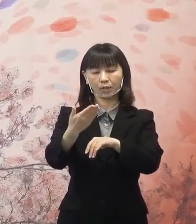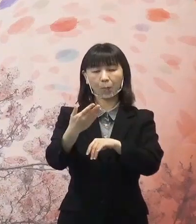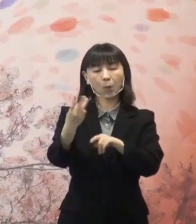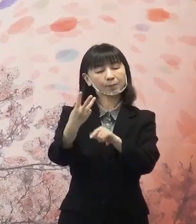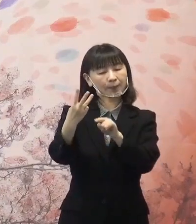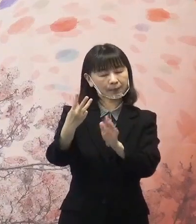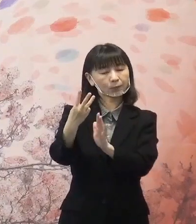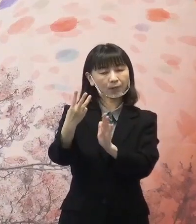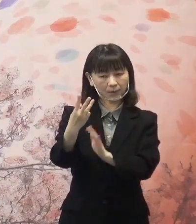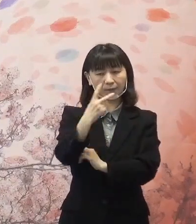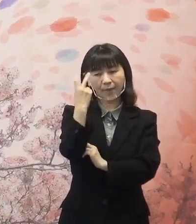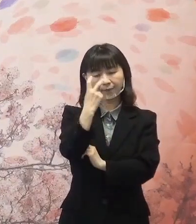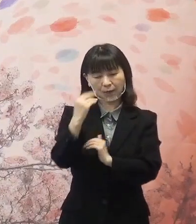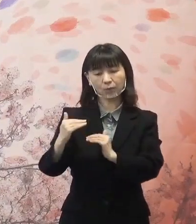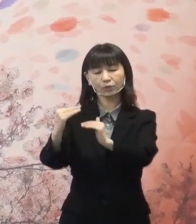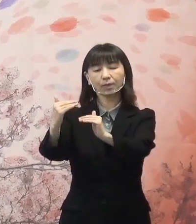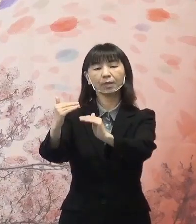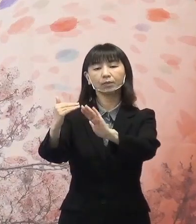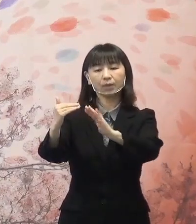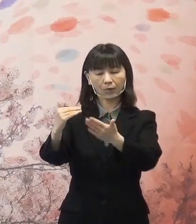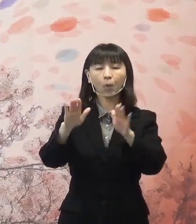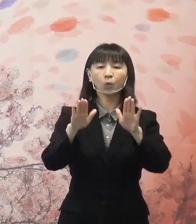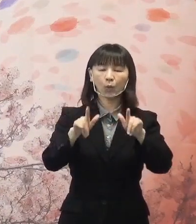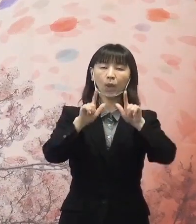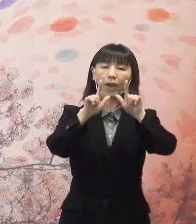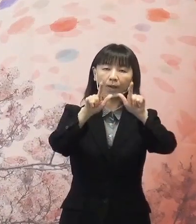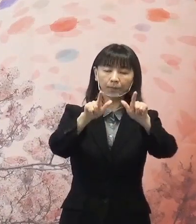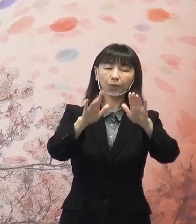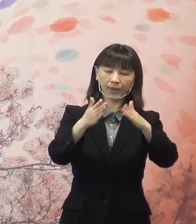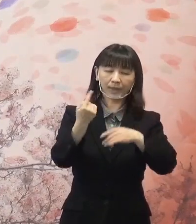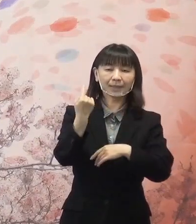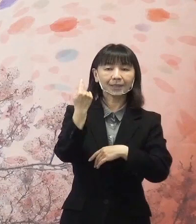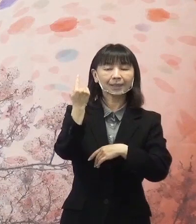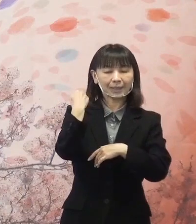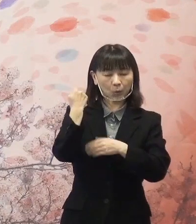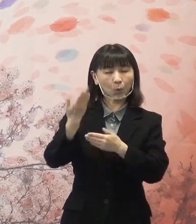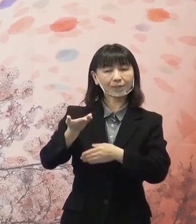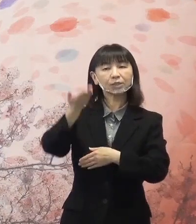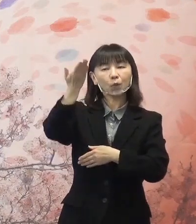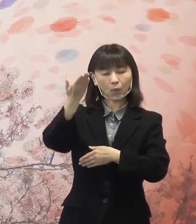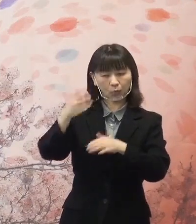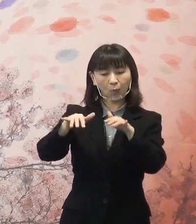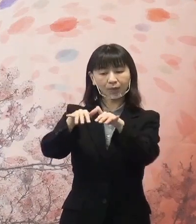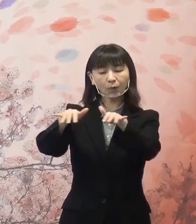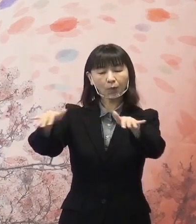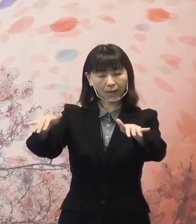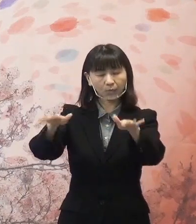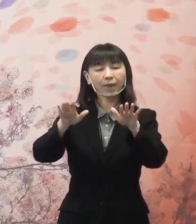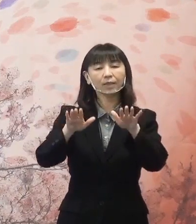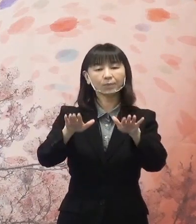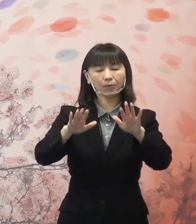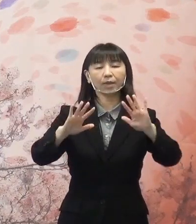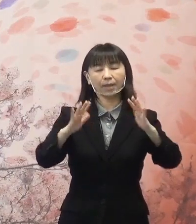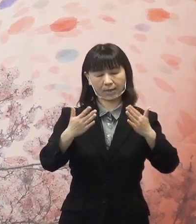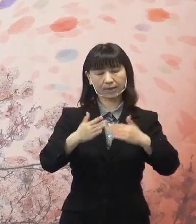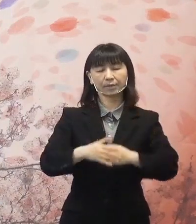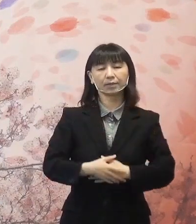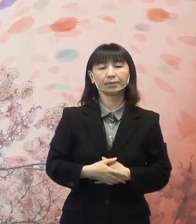査残っておりますが、今日発表がないように、昨日以上の広がりは幸いなことに現時点では見出しておりません。